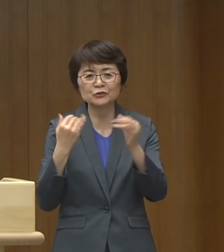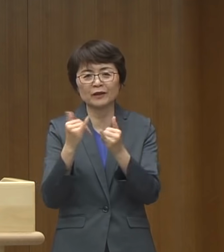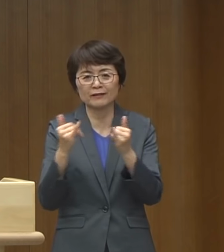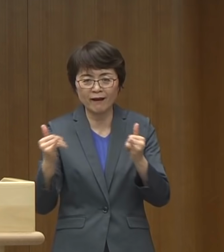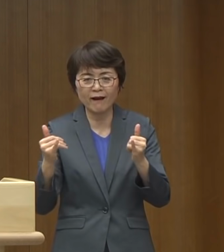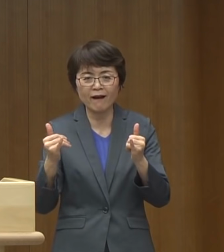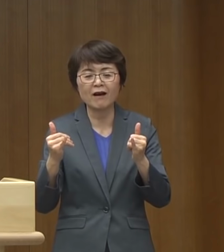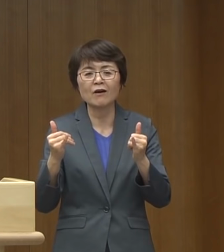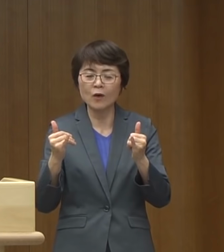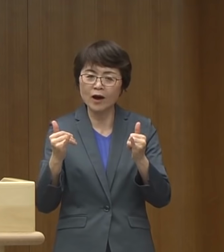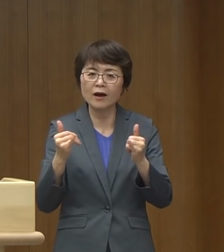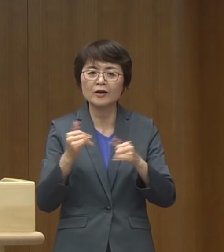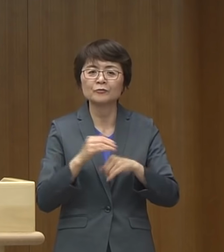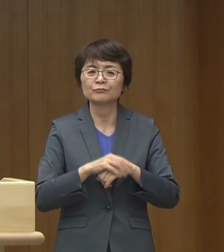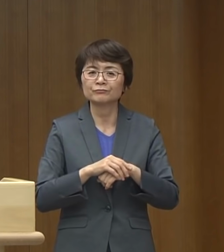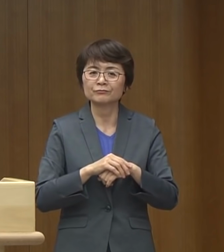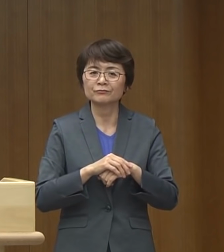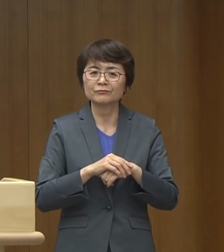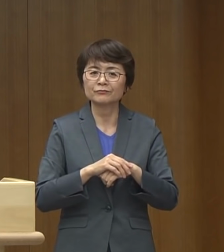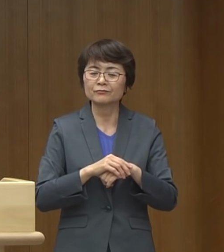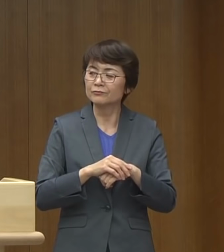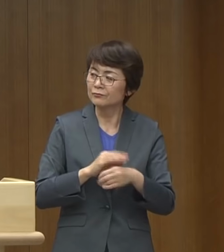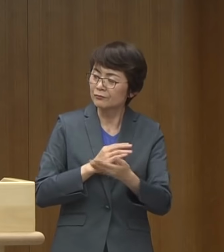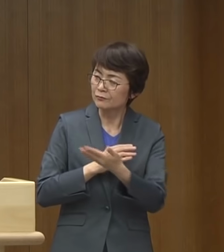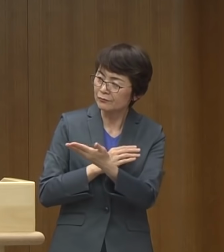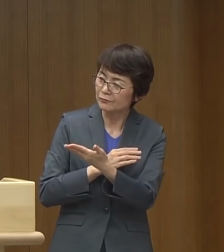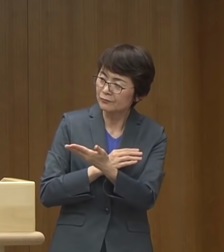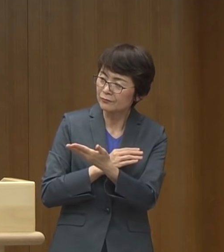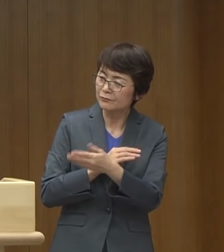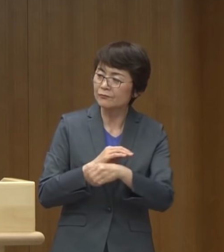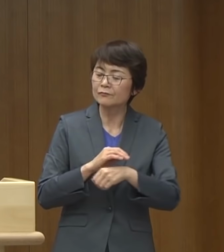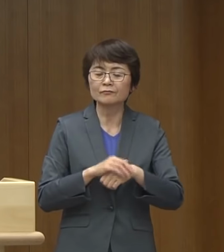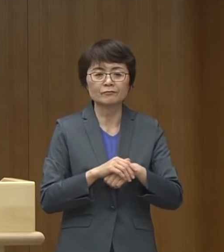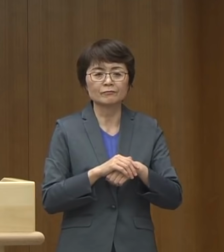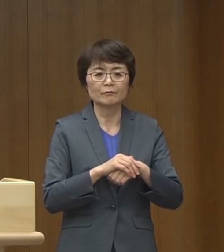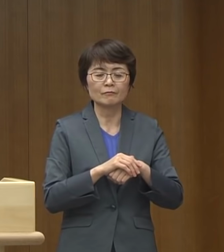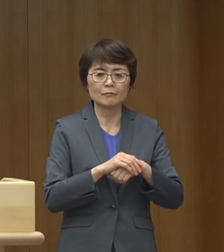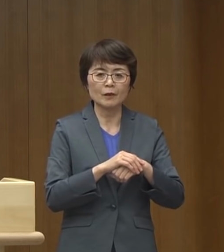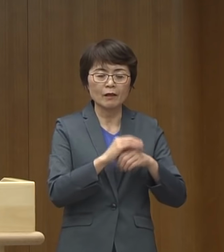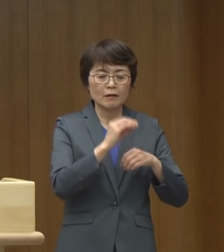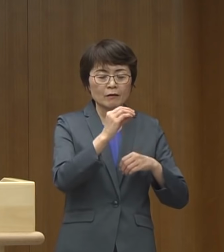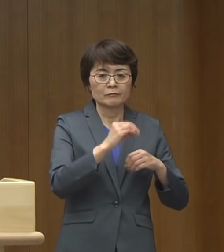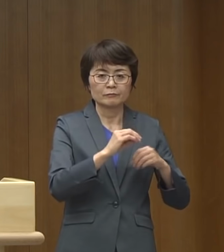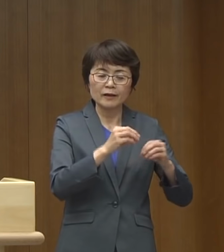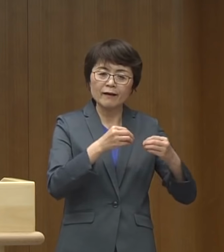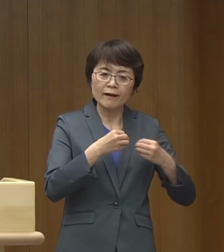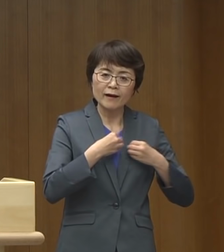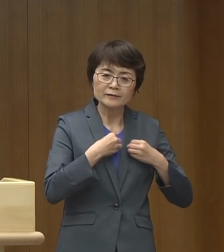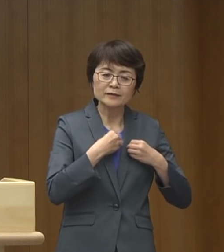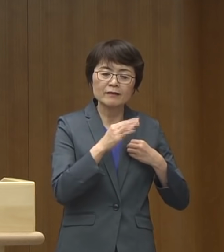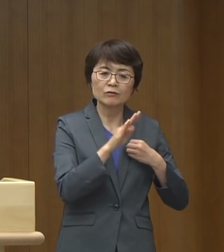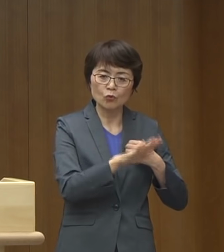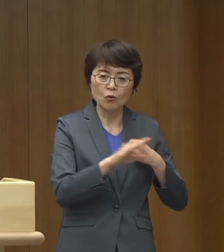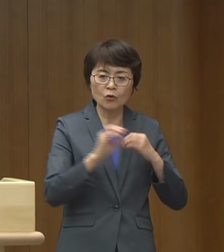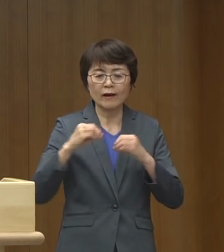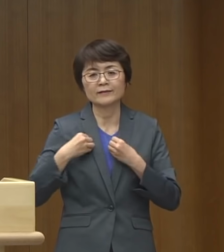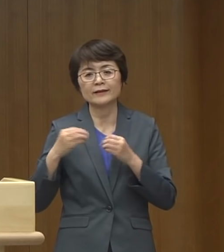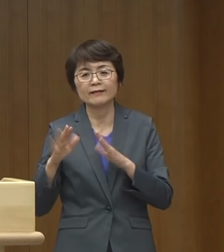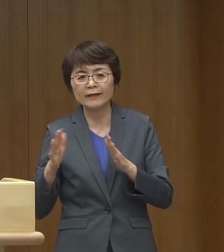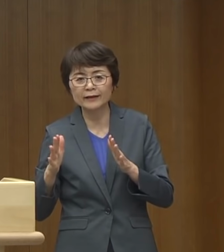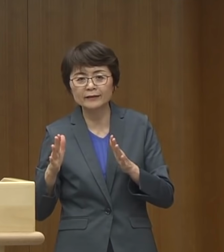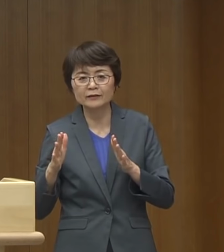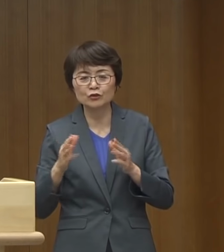れども、陽性の方の、累計とですね、こちらがそうですけれども、その、